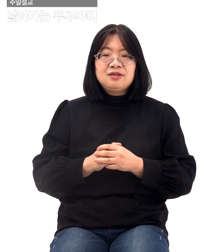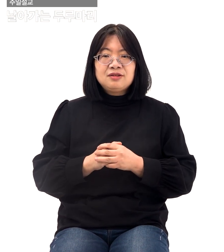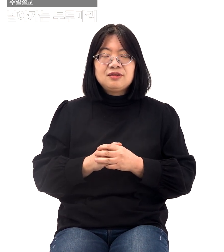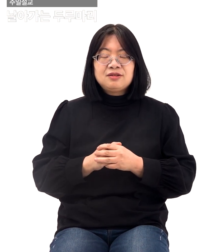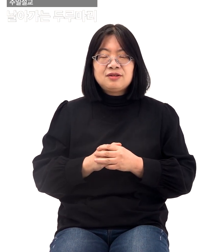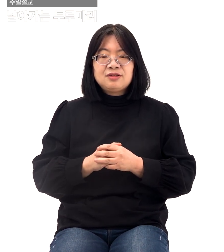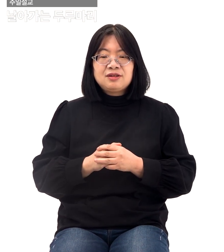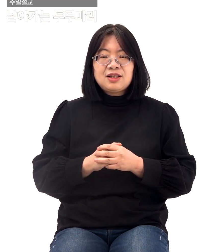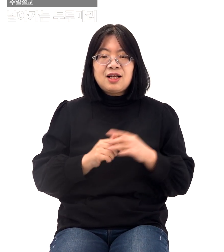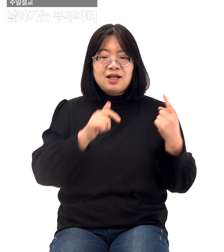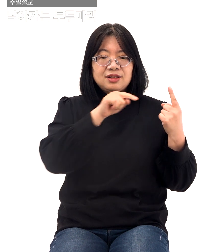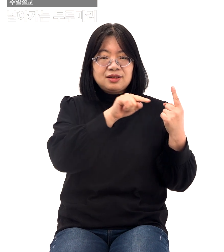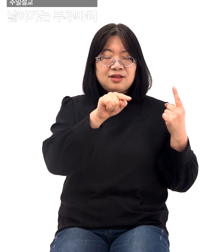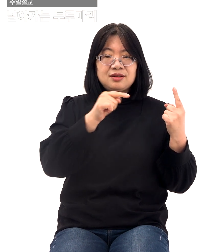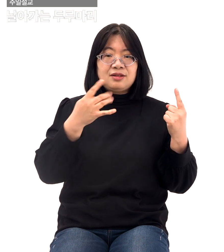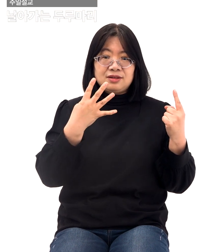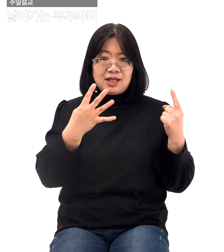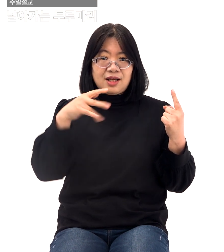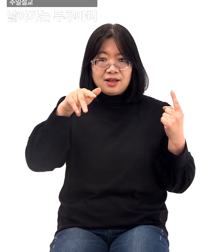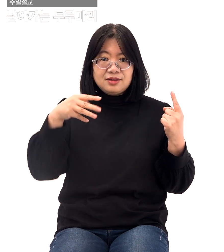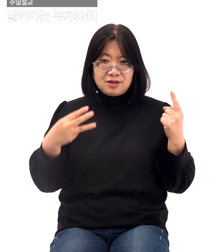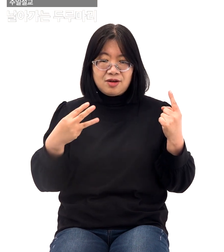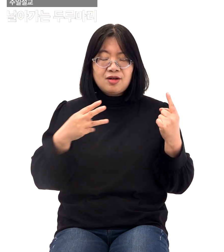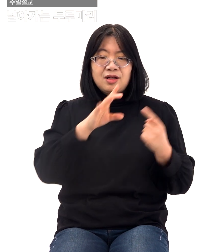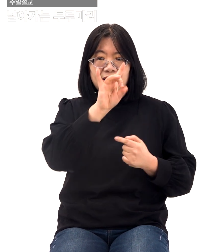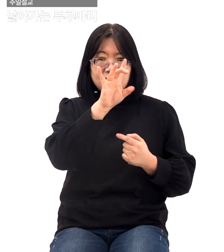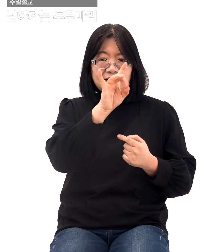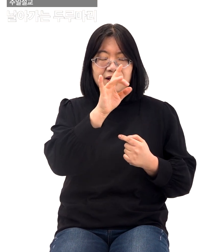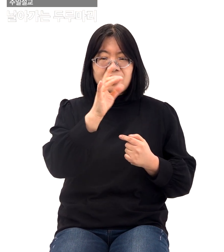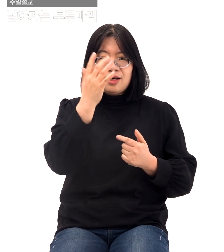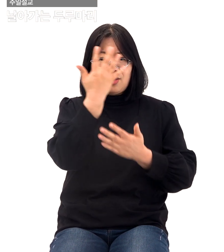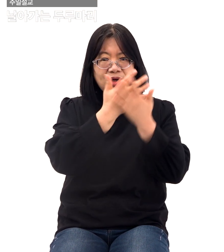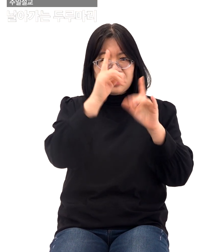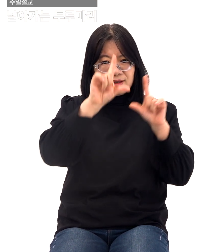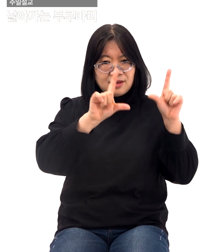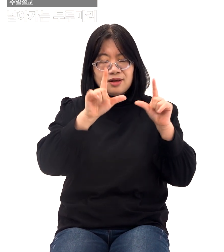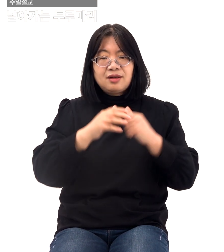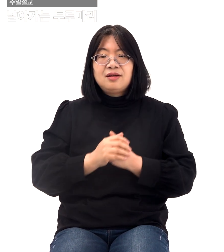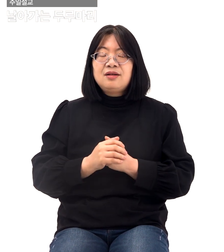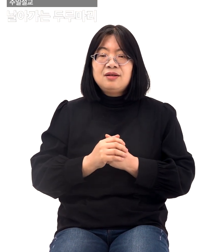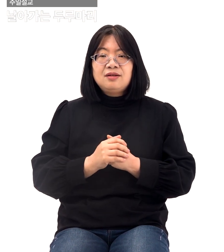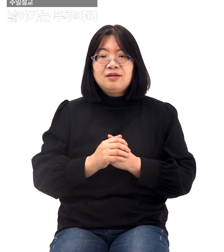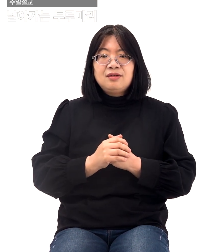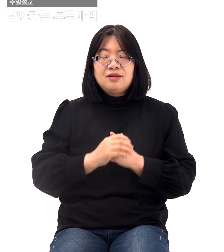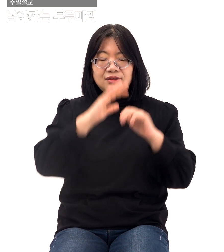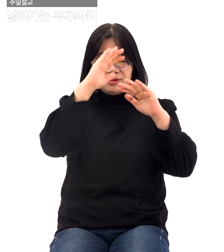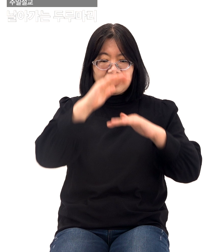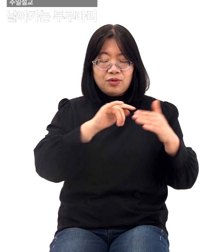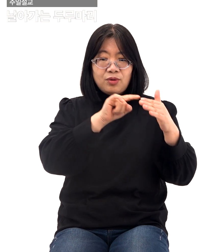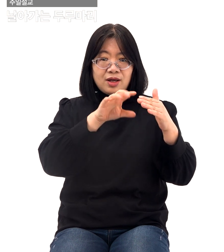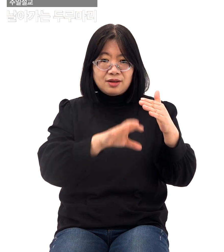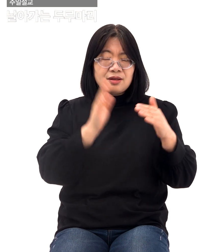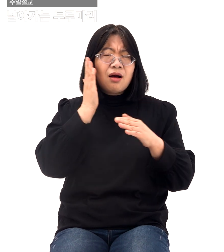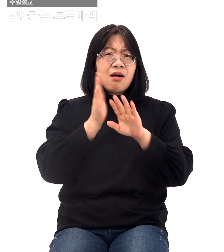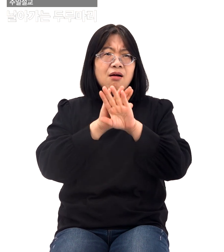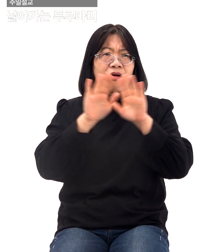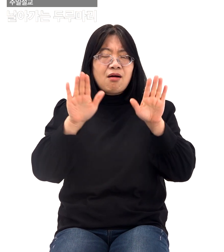읽은 1절서부터 4절까지가 하나의 환상이고, 이 내용 속에는